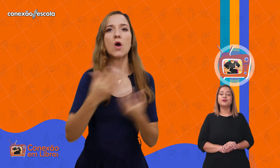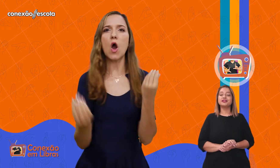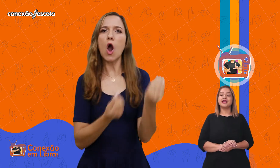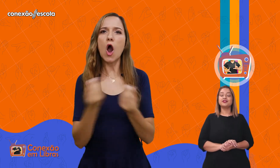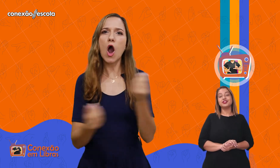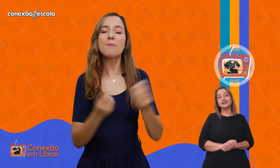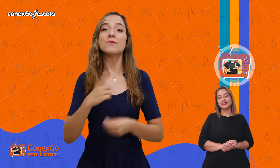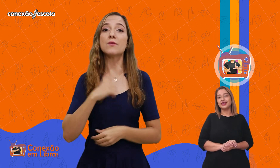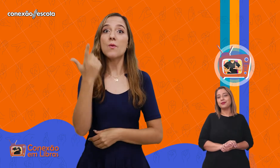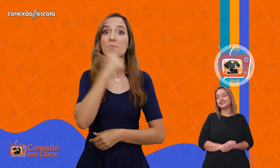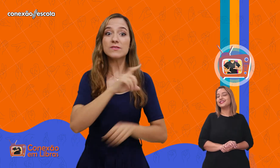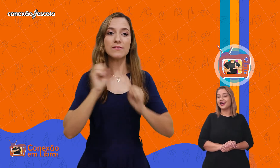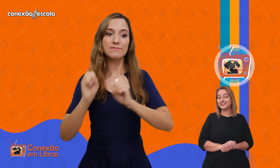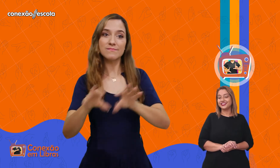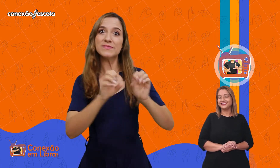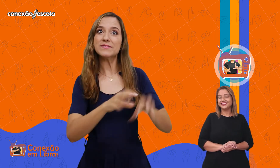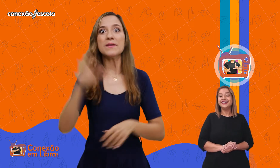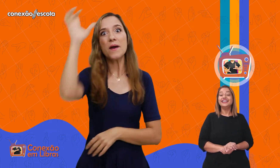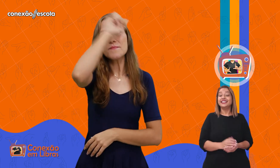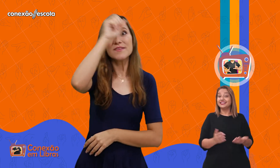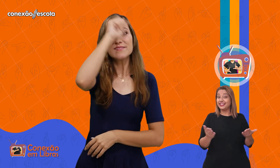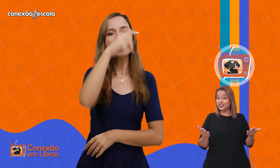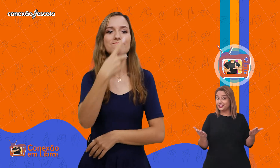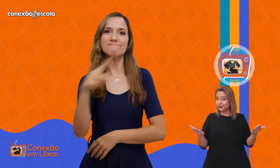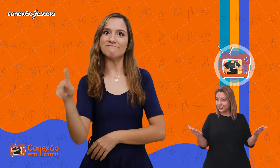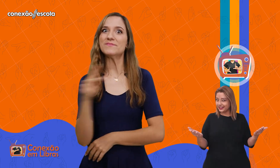no processo de ensino e aprendizagem. Destes educandos.